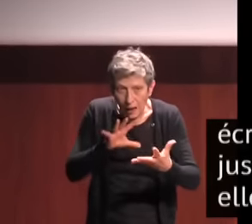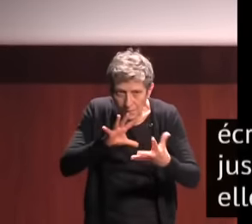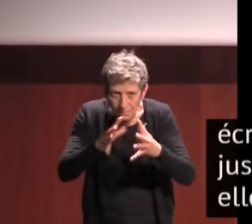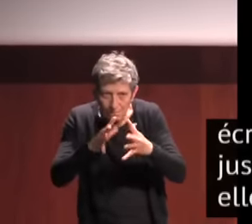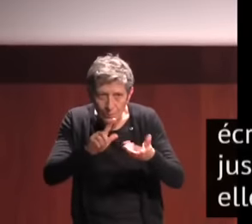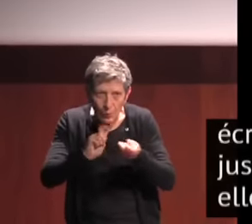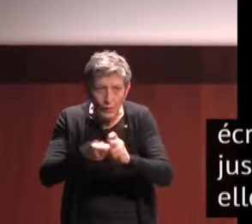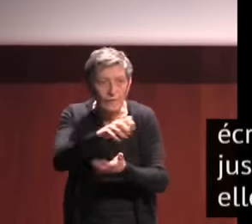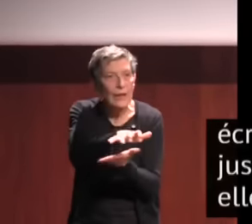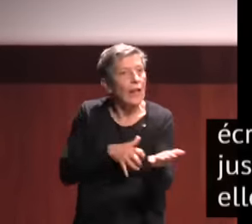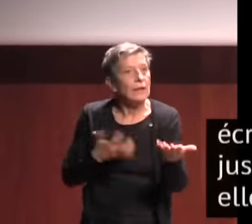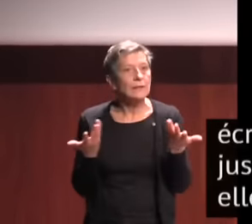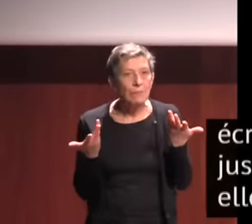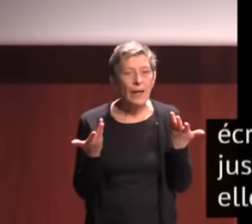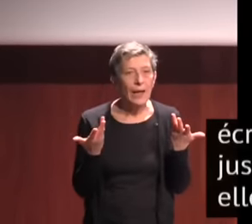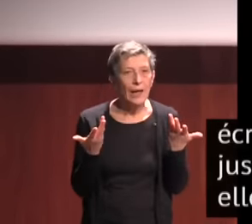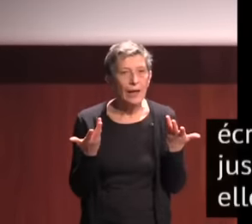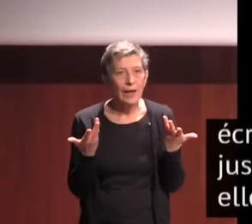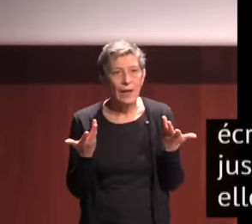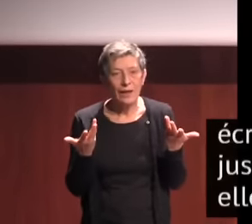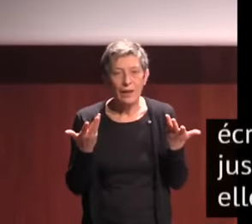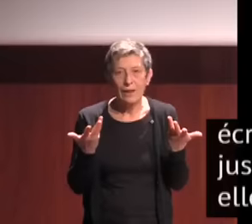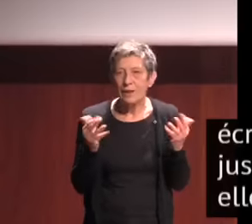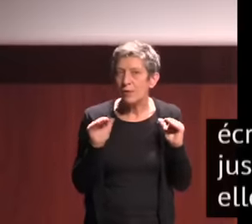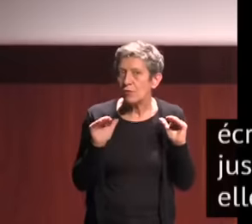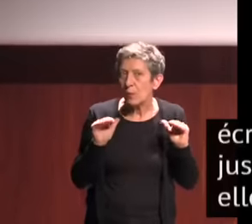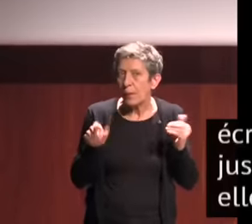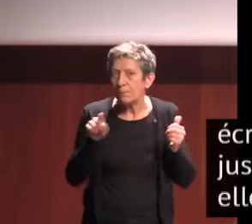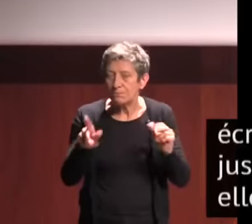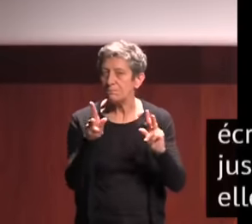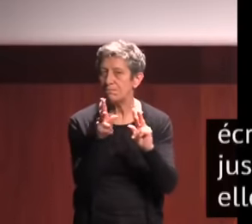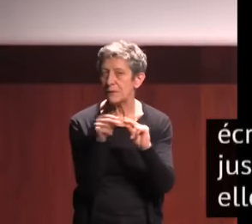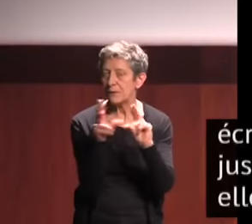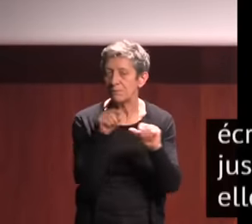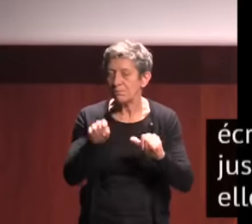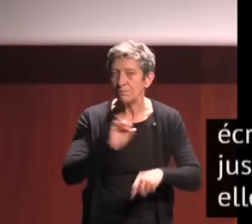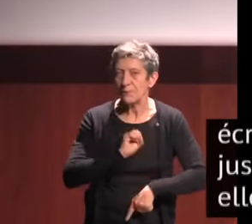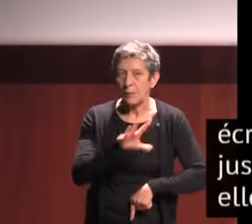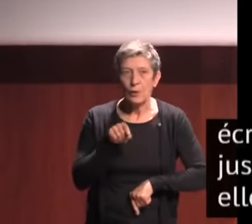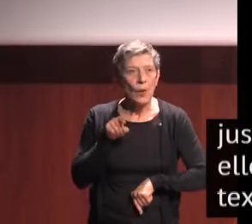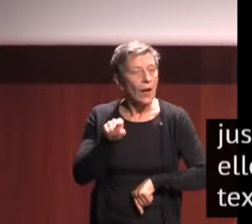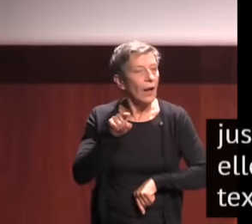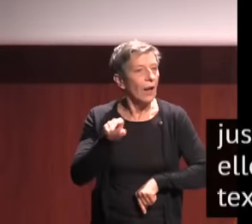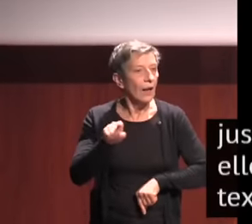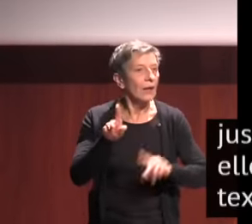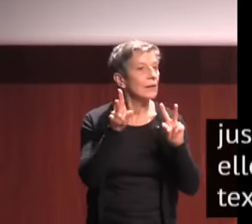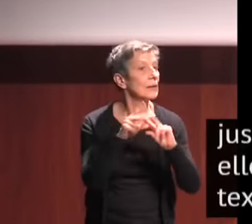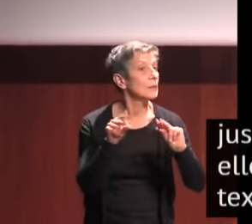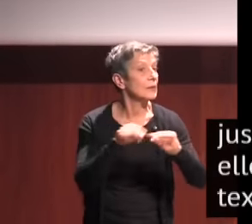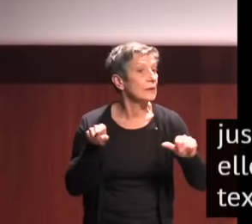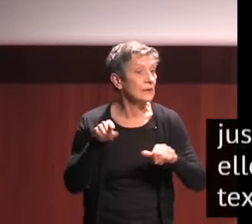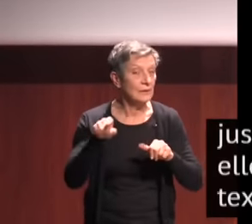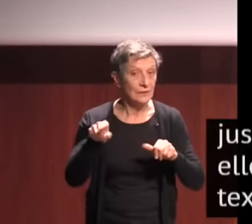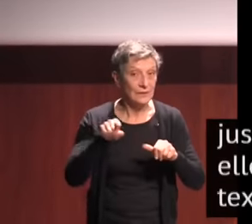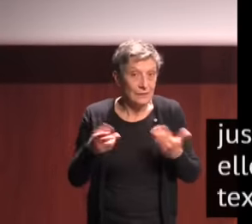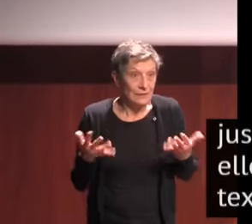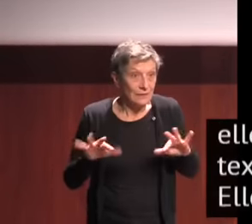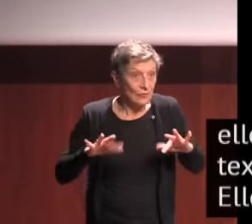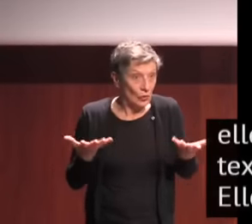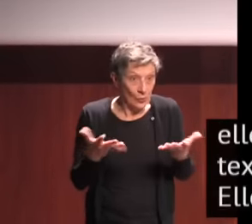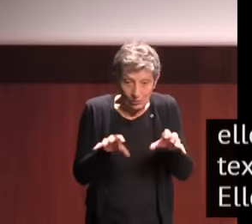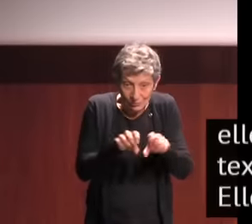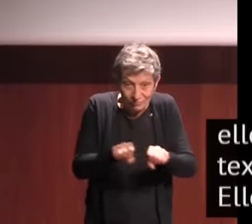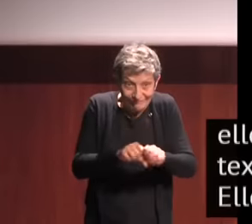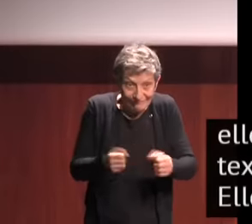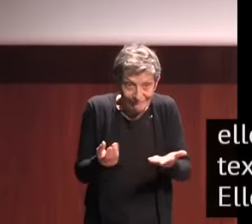aspect intéressant de récit où Emmanuel Laborie raconte comment a été cette fabrique de son